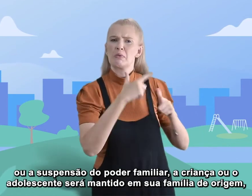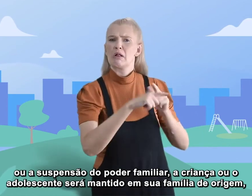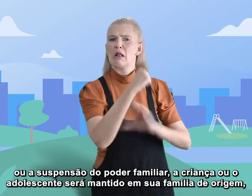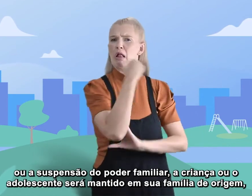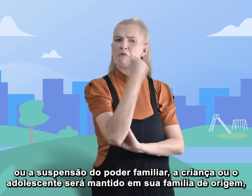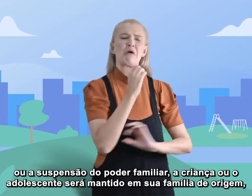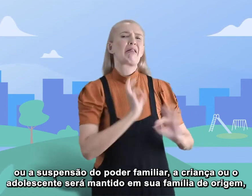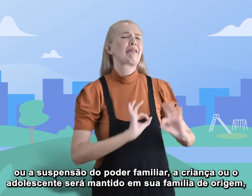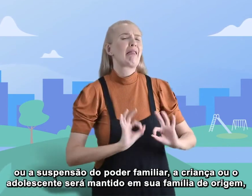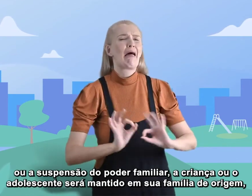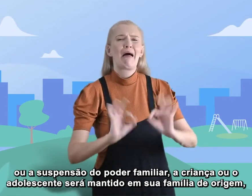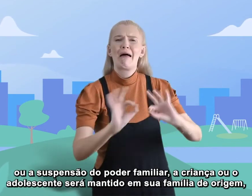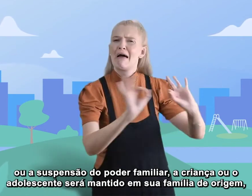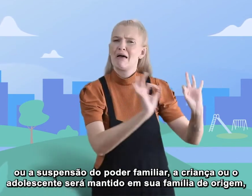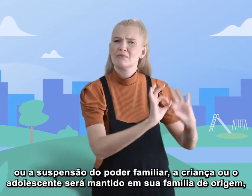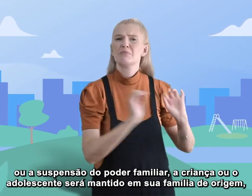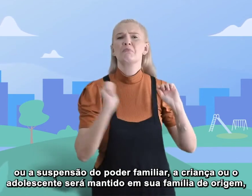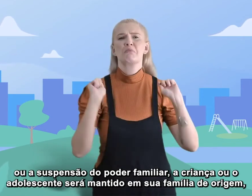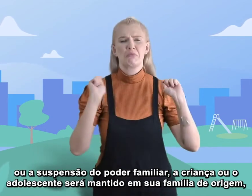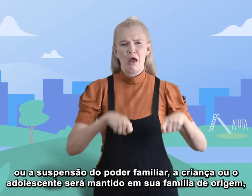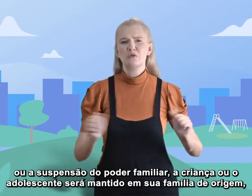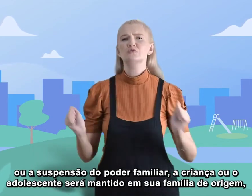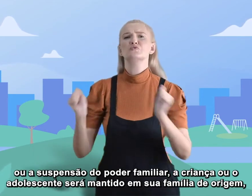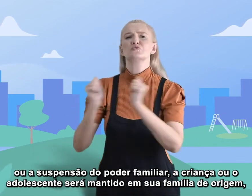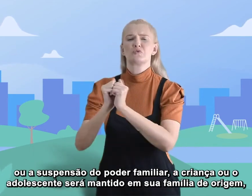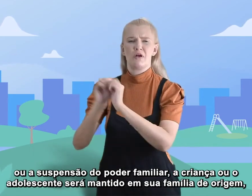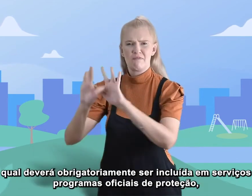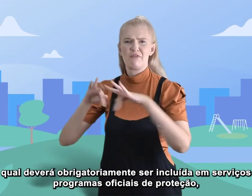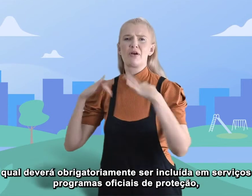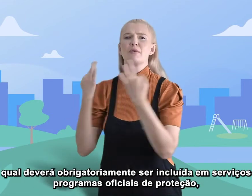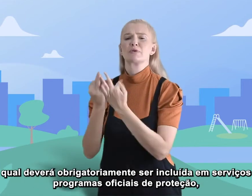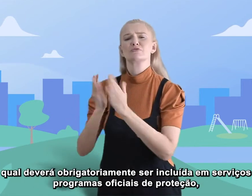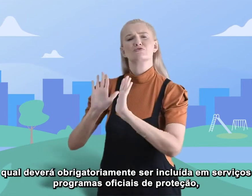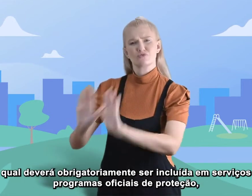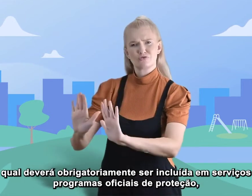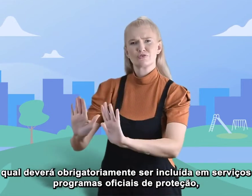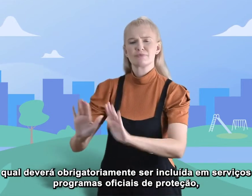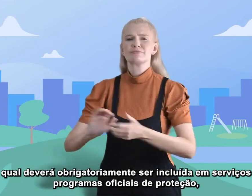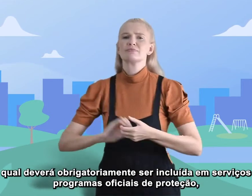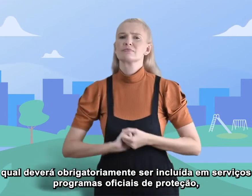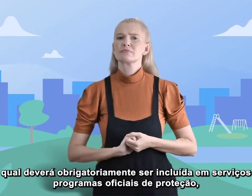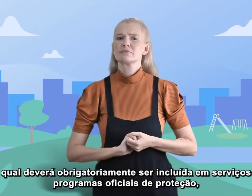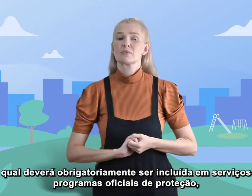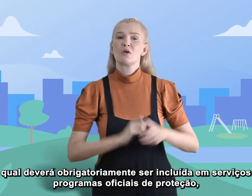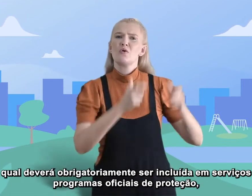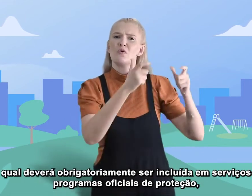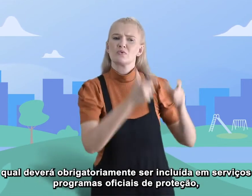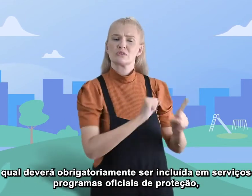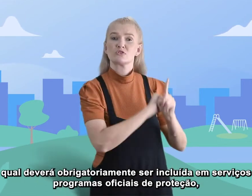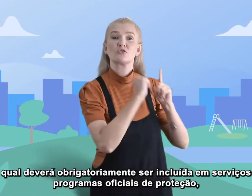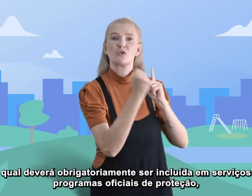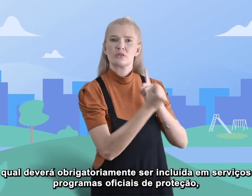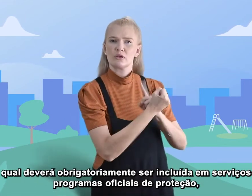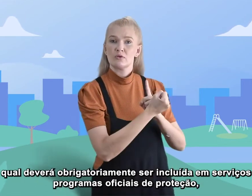adolescente será mantido em sua família de origem, a qual deverá obrigatoriamente ser